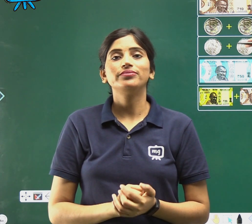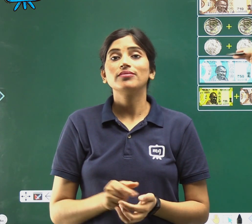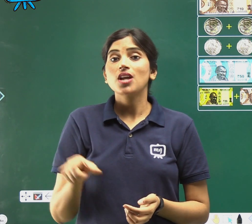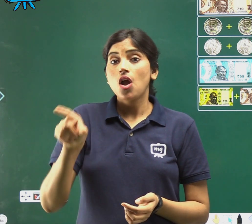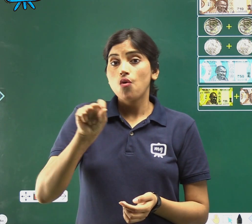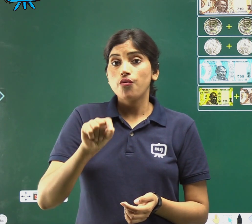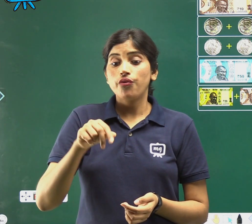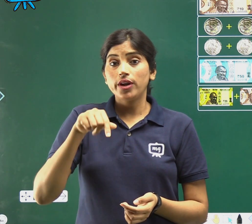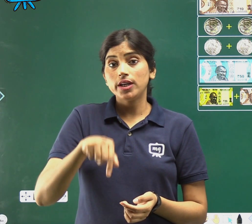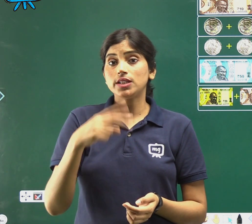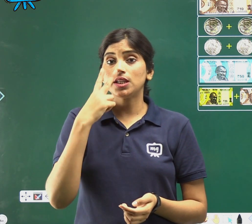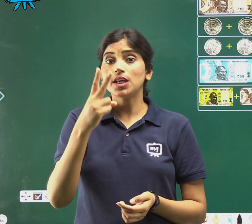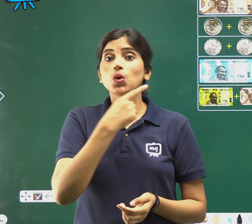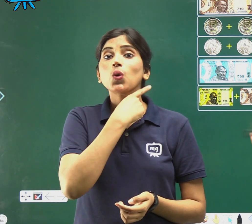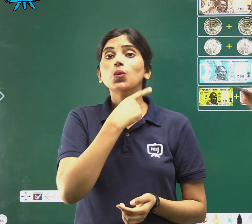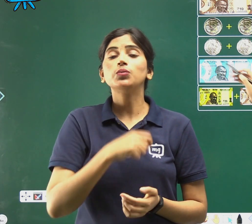फिर नीचे देखो,